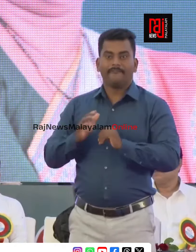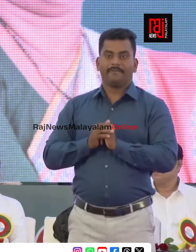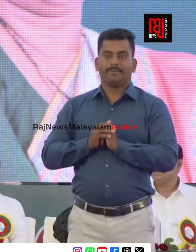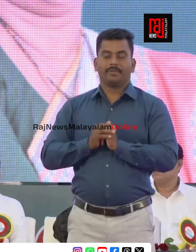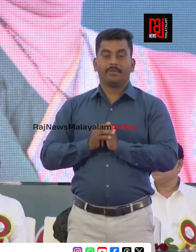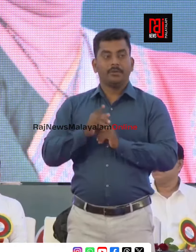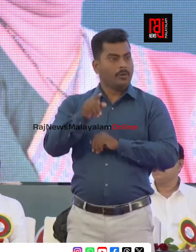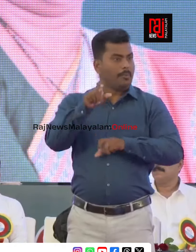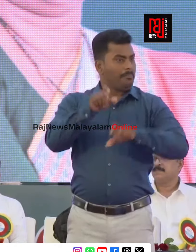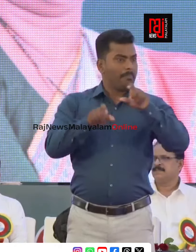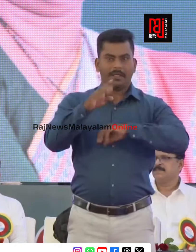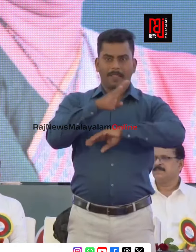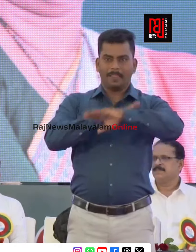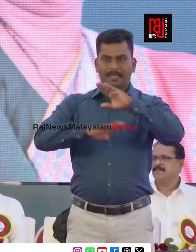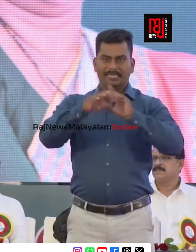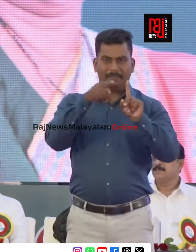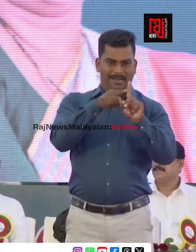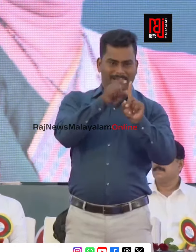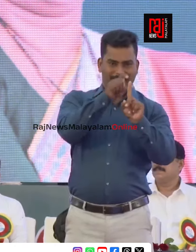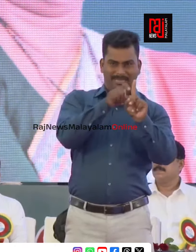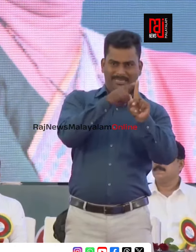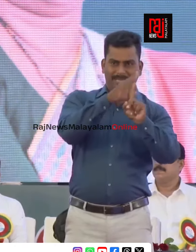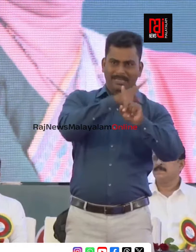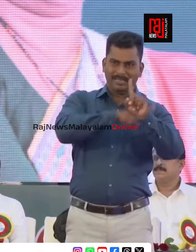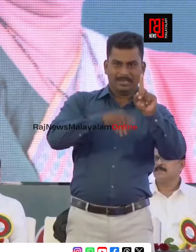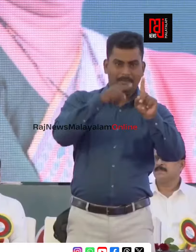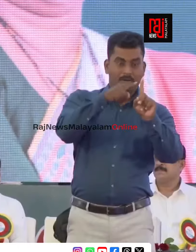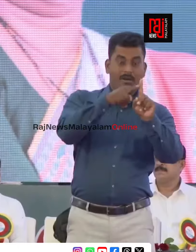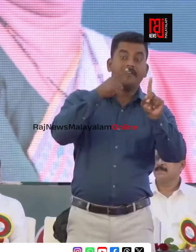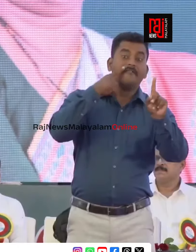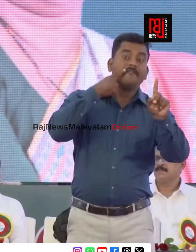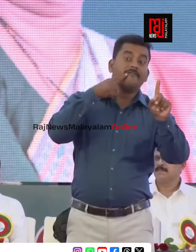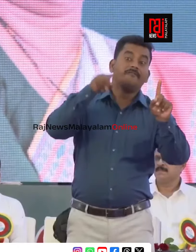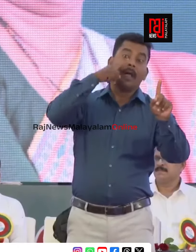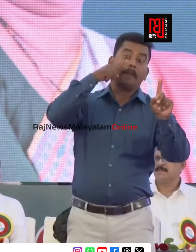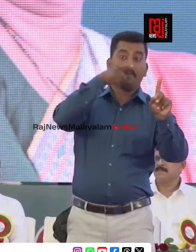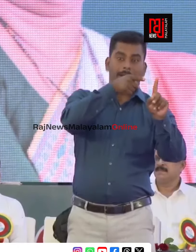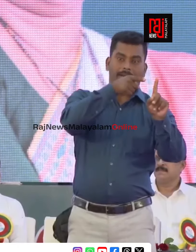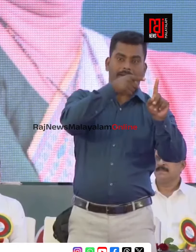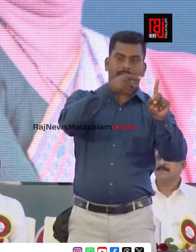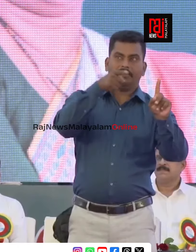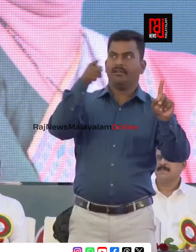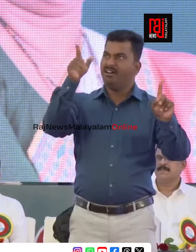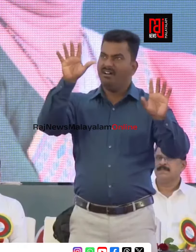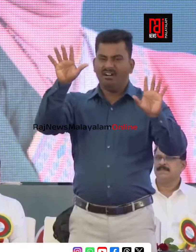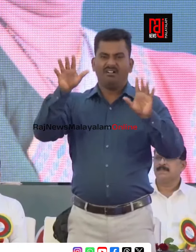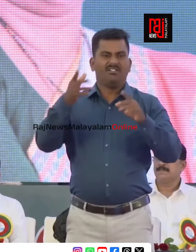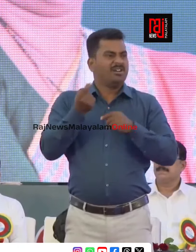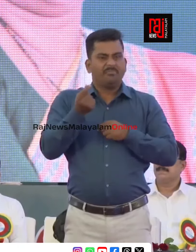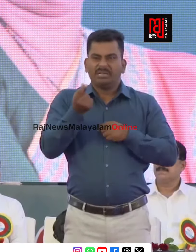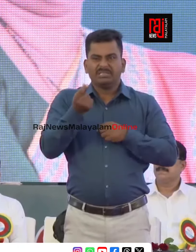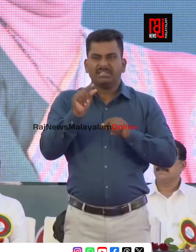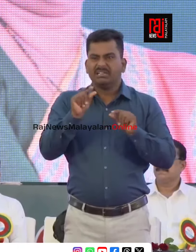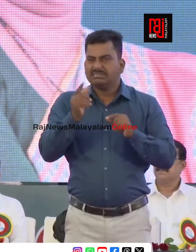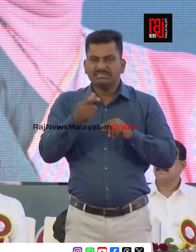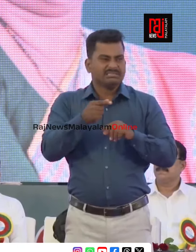ഭിന്നശേഷിയുള്ള മാതാപിതാക്കളുടെ മക്കൾക്ക് വിദ്യാകരണം പദ്ധതിയിലൂടെ ധനസഹായം നൽകി